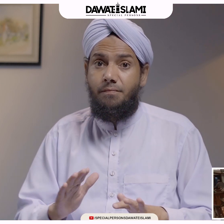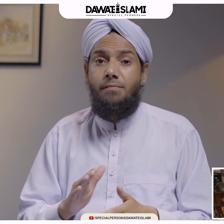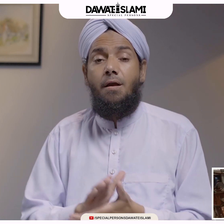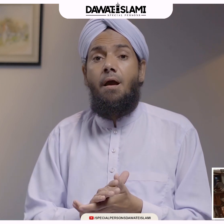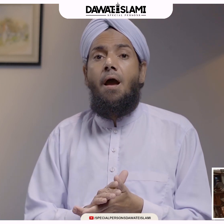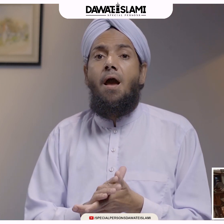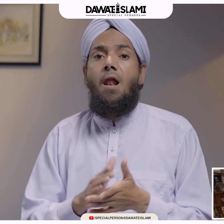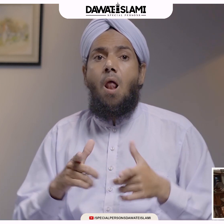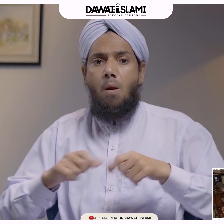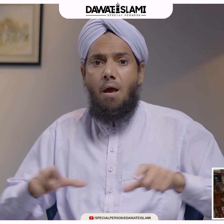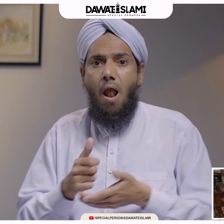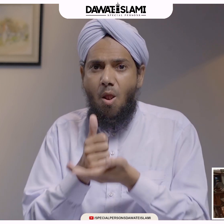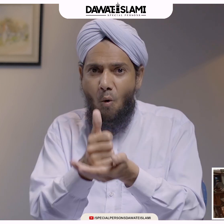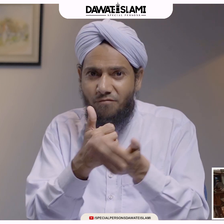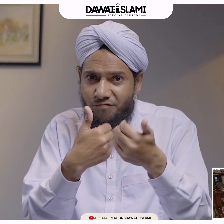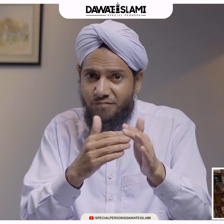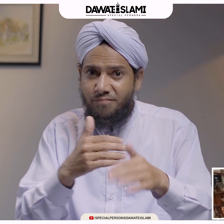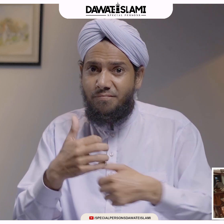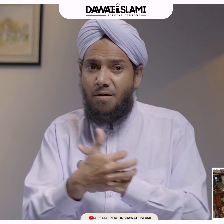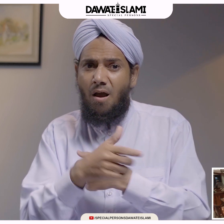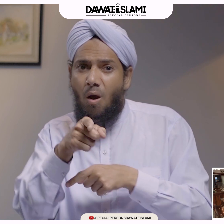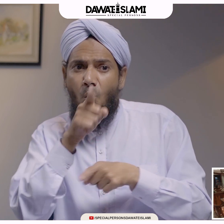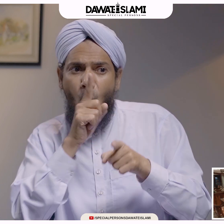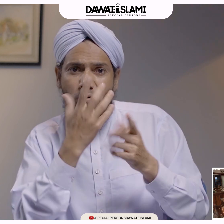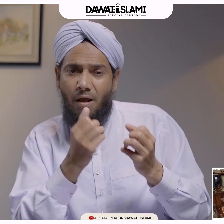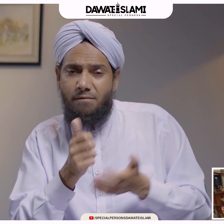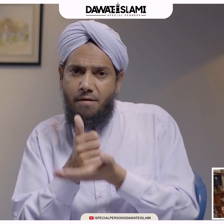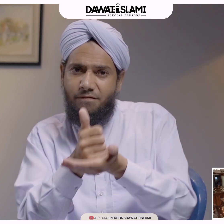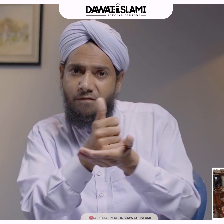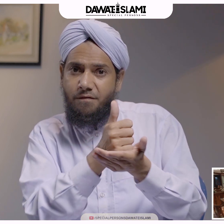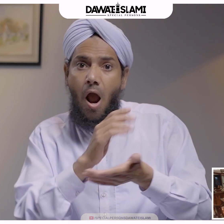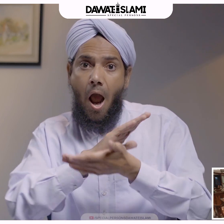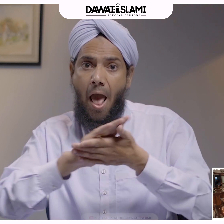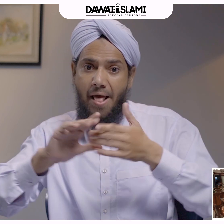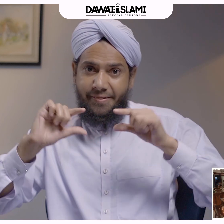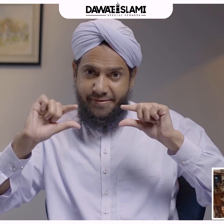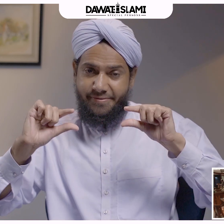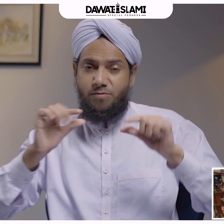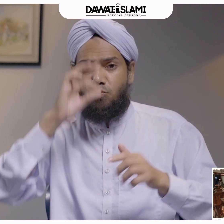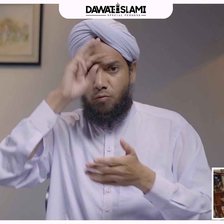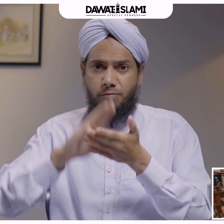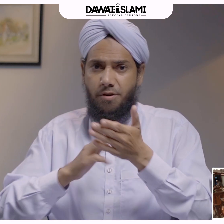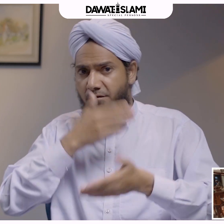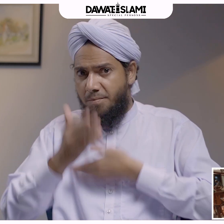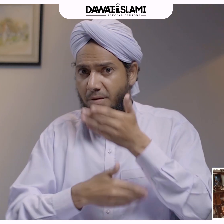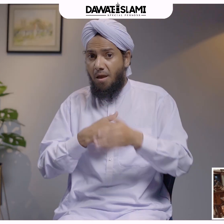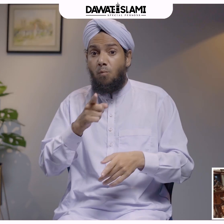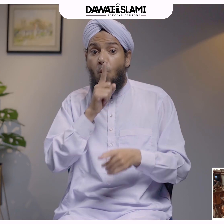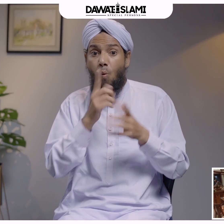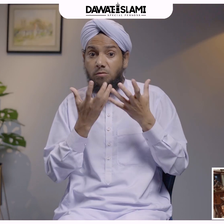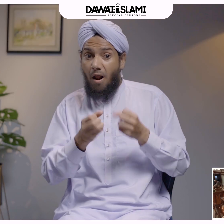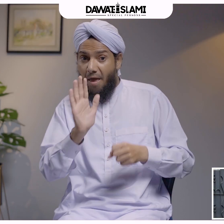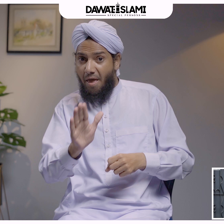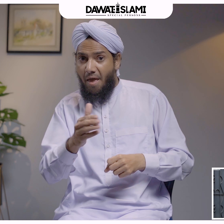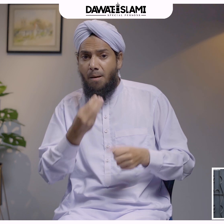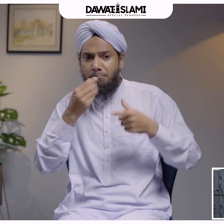کروانا، ماہ رمضان المبارک کی ایک خاص عبادت روزہ کھلوانا بھی ہے، جس کا ثواب بہت زیادہ ہے۔ حدیث نبی صلی اللہ علیہ وآلہ